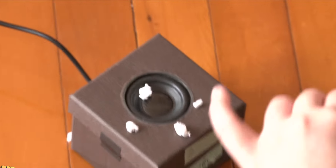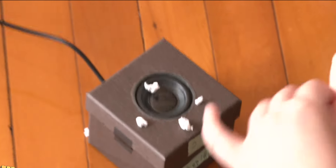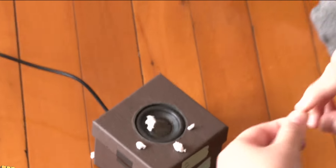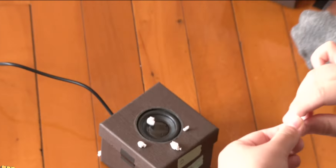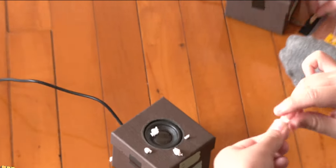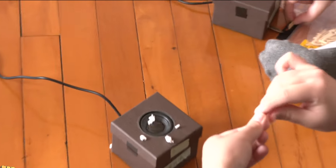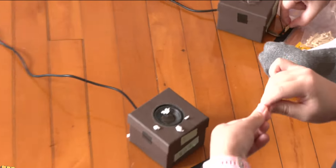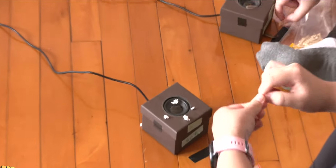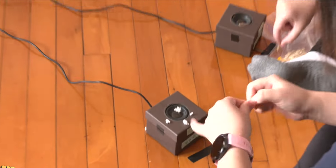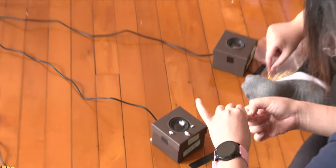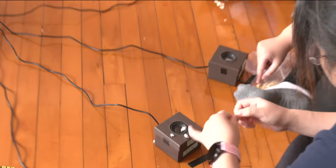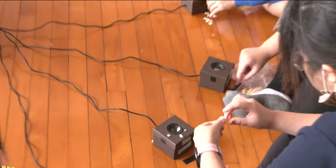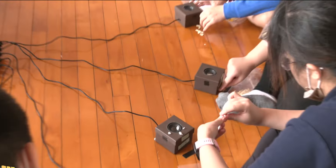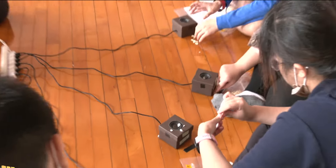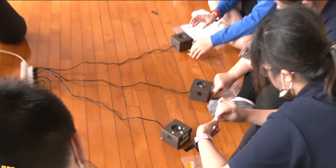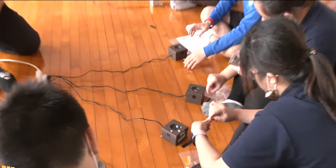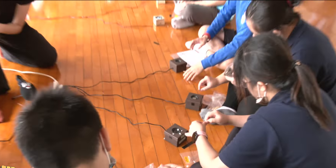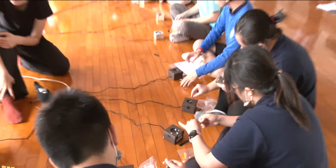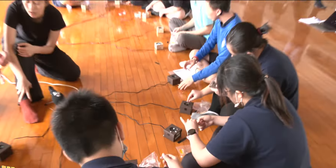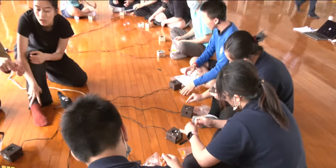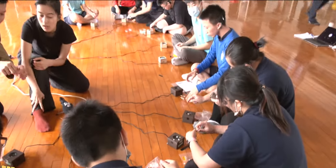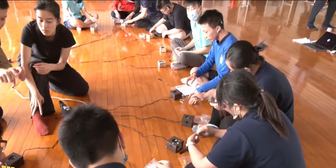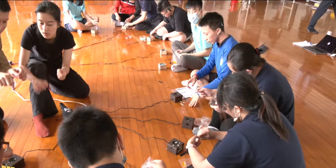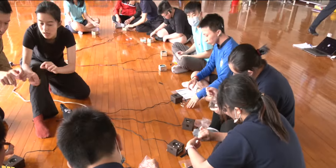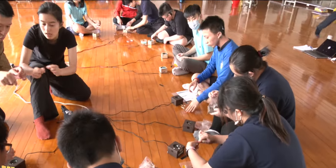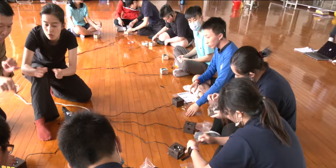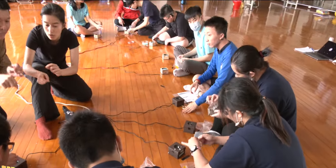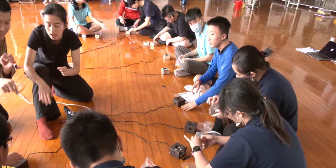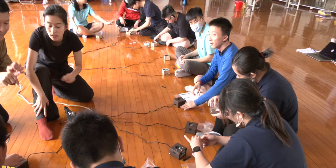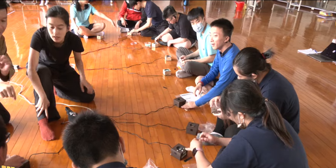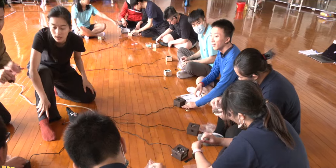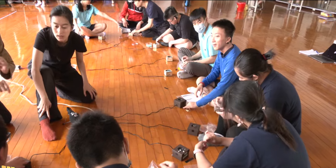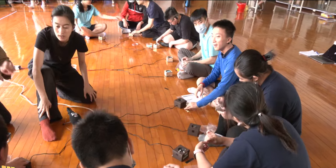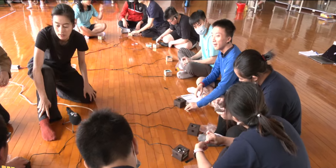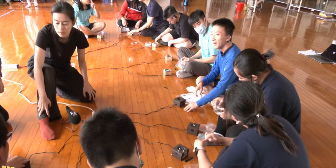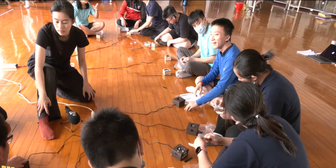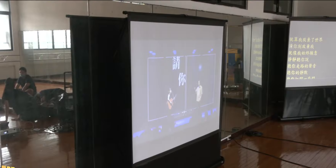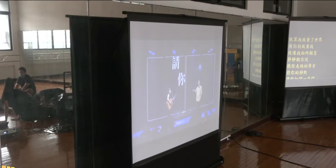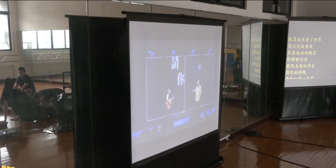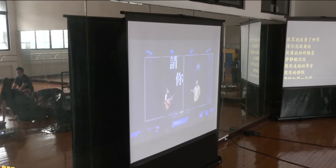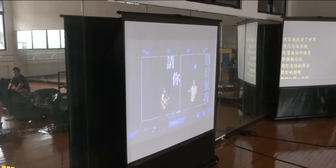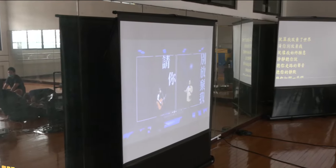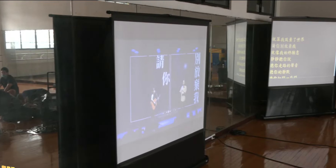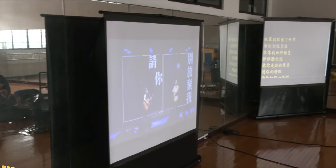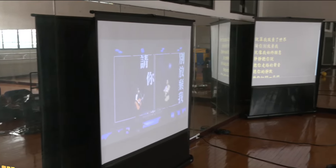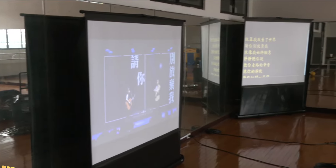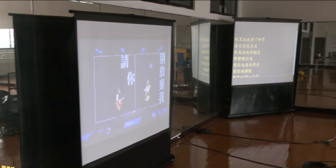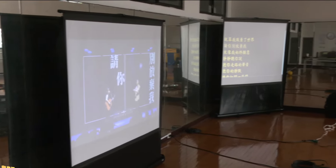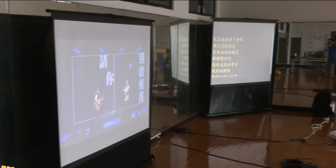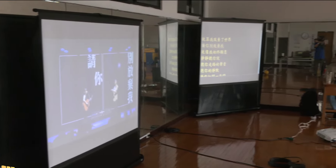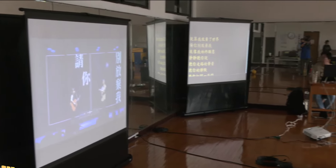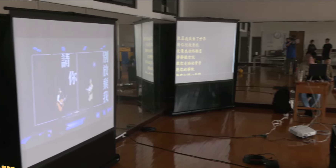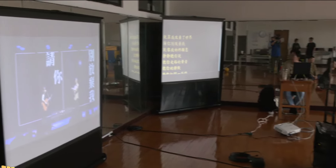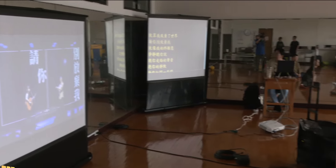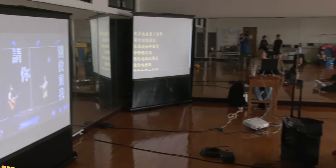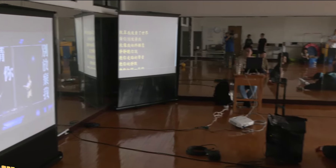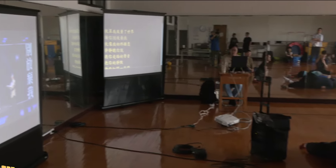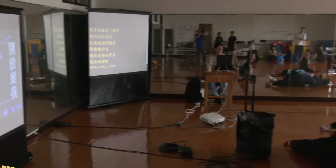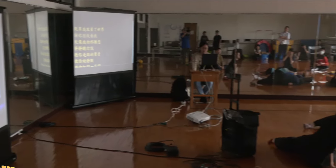生自己准备小道具放在喇叭上，看着声音的震动，播放音乐时鼓励同学贴在木头